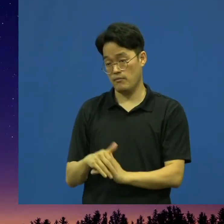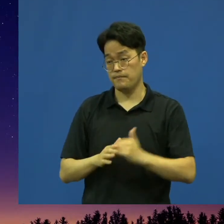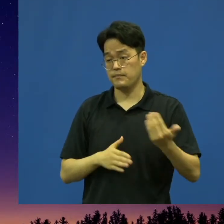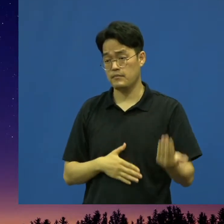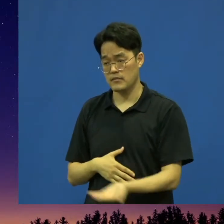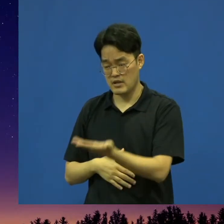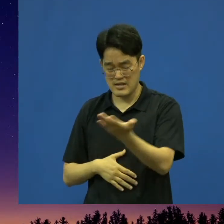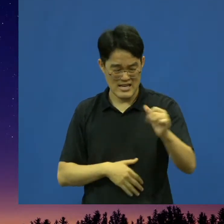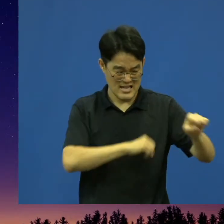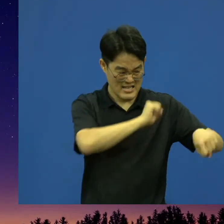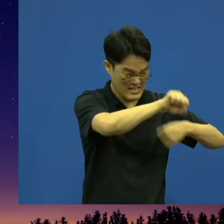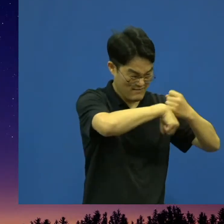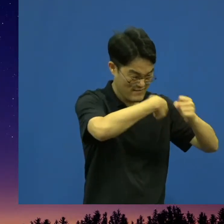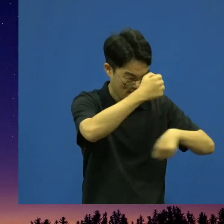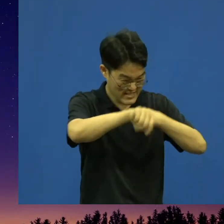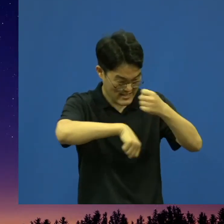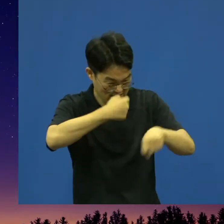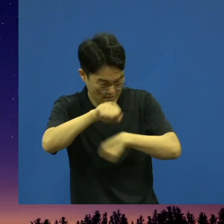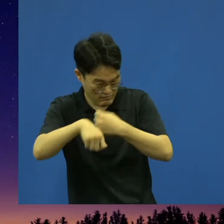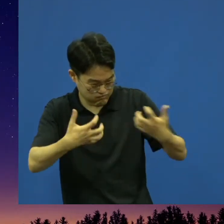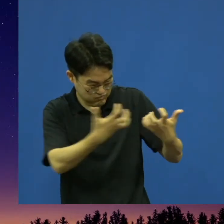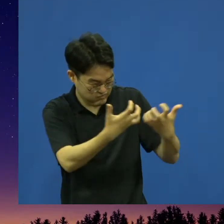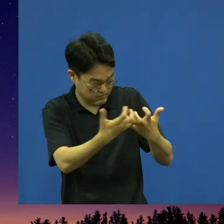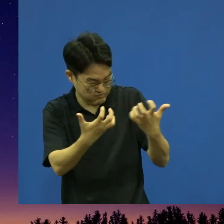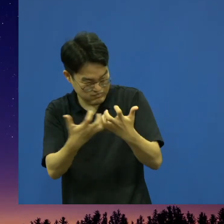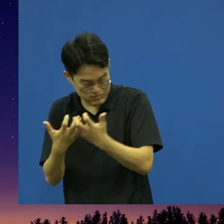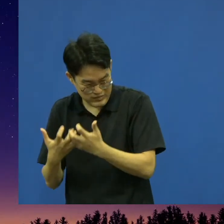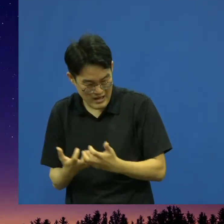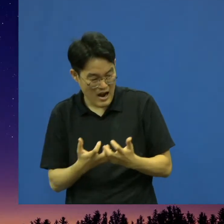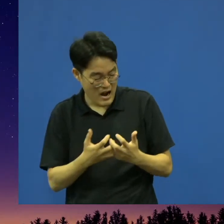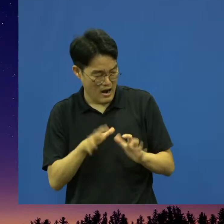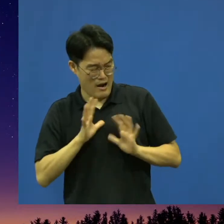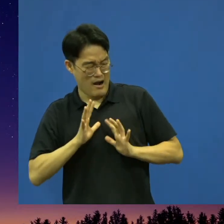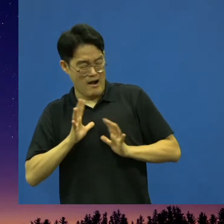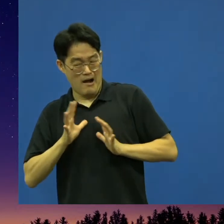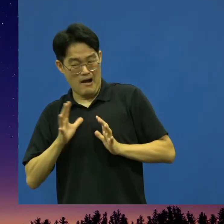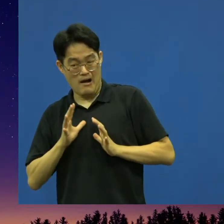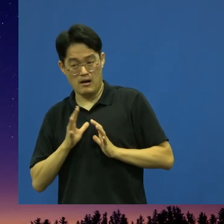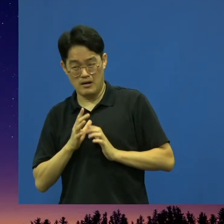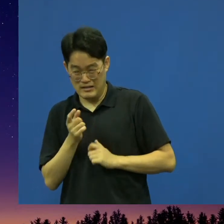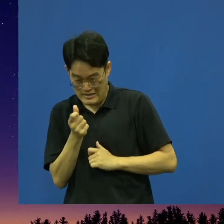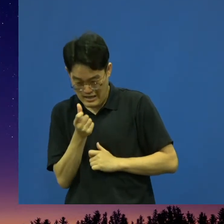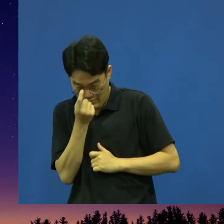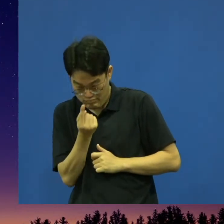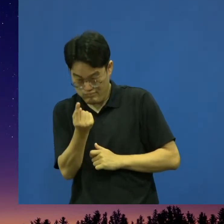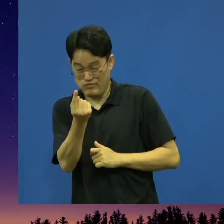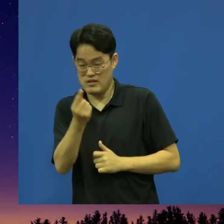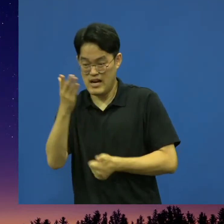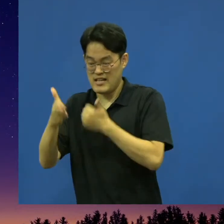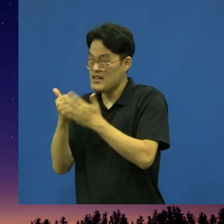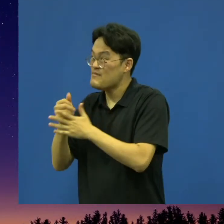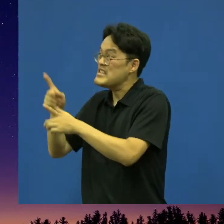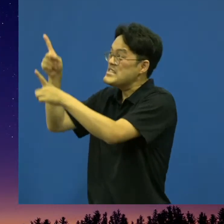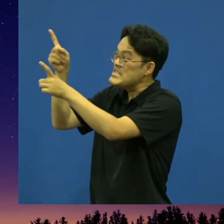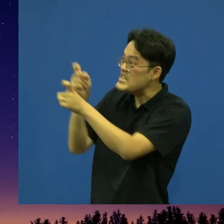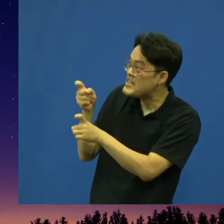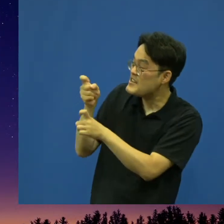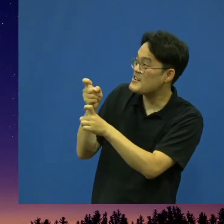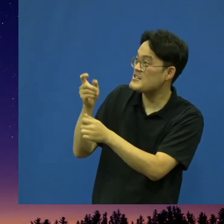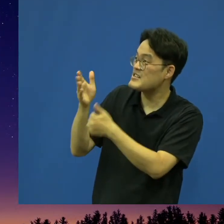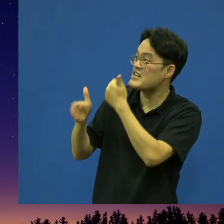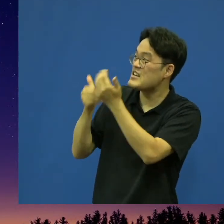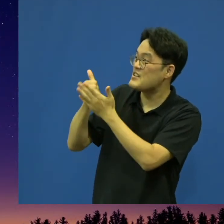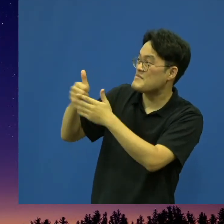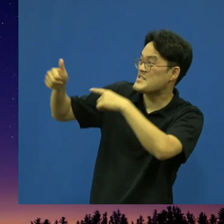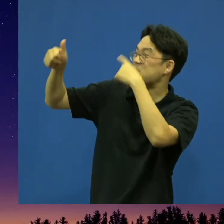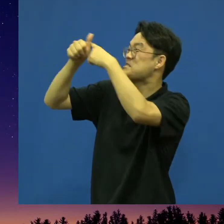짐승들이 덕실거리는 세상 속에 작은 뿔까지 일어나서 하나님을 대적하고